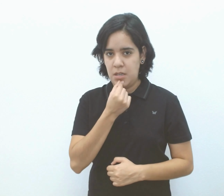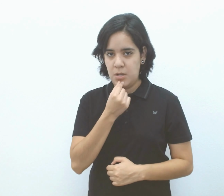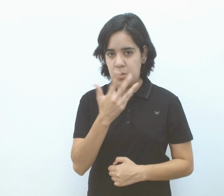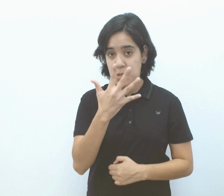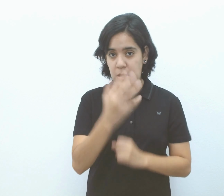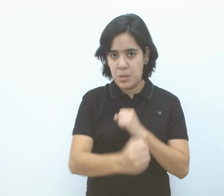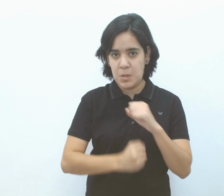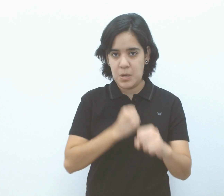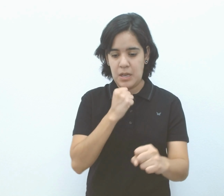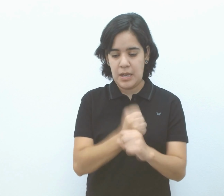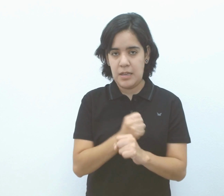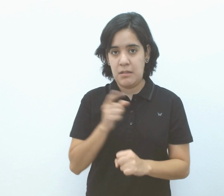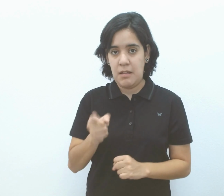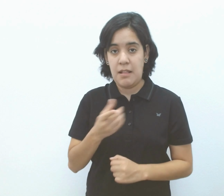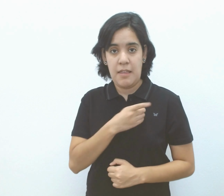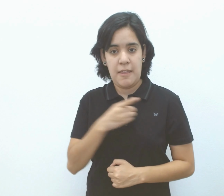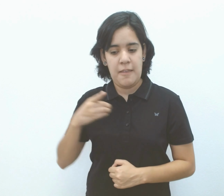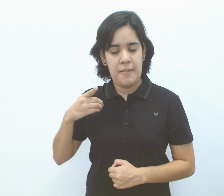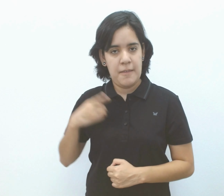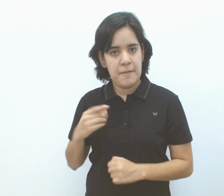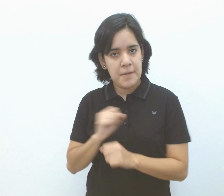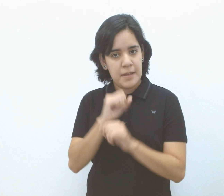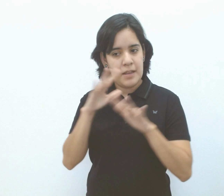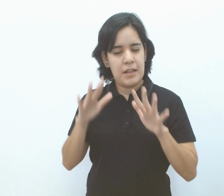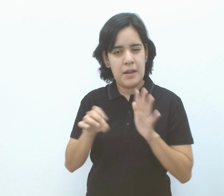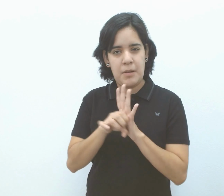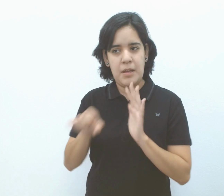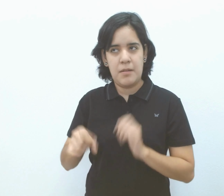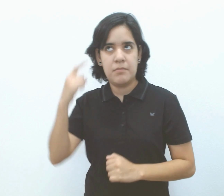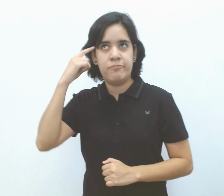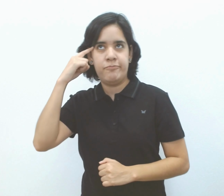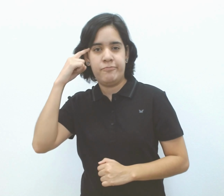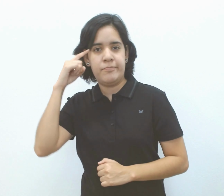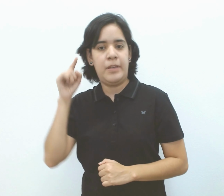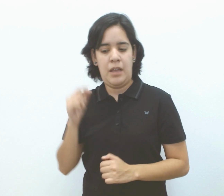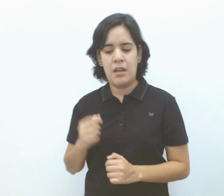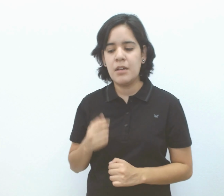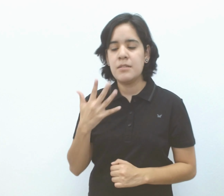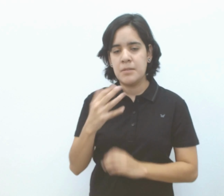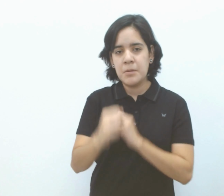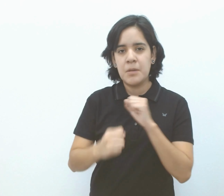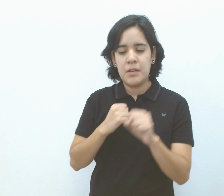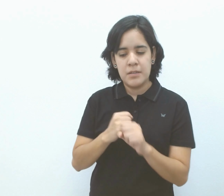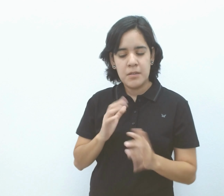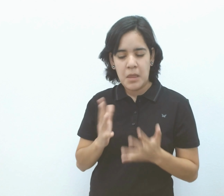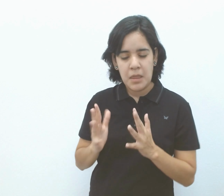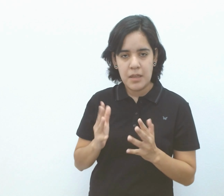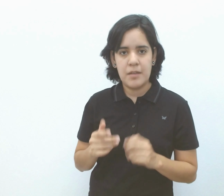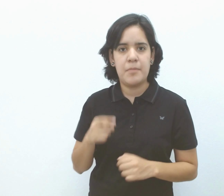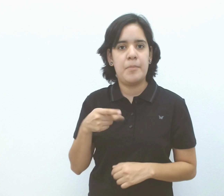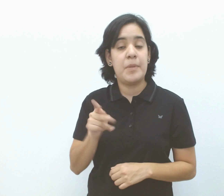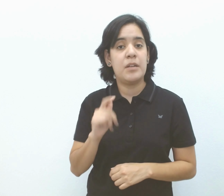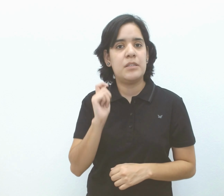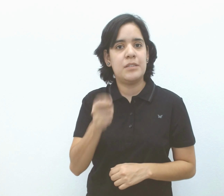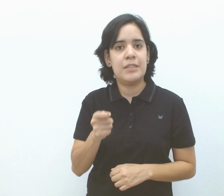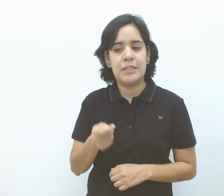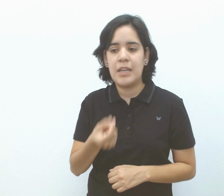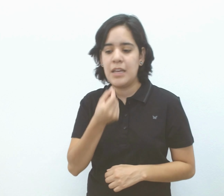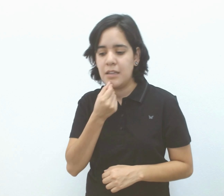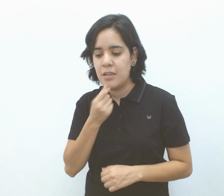5 años ya va a tener mucho más clara la idea de teoría de la mente, no quiere decir que todos los niños cumpliendo 5 años ya soplaron la velita y ya lo lograron,